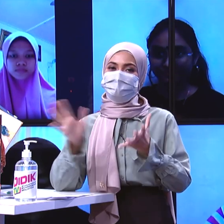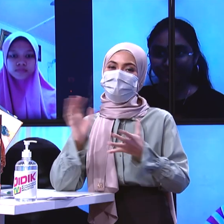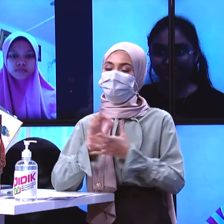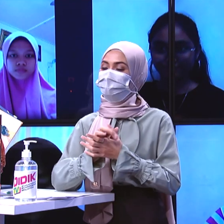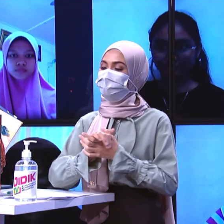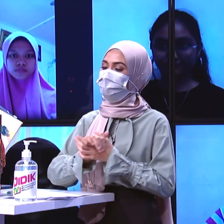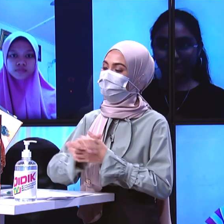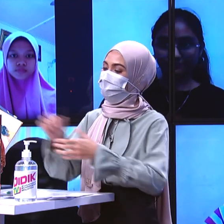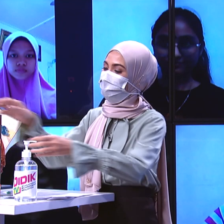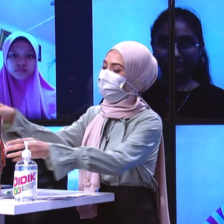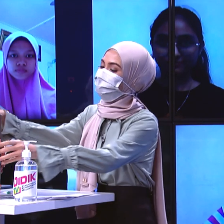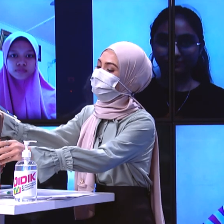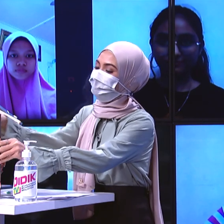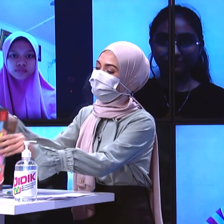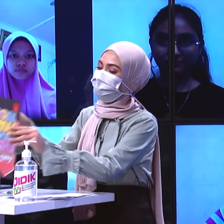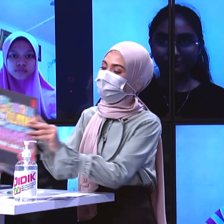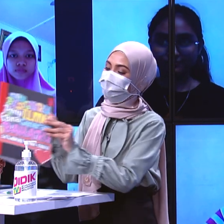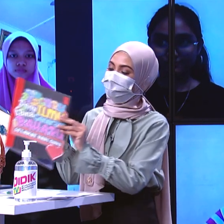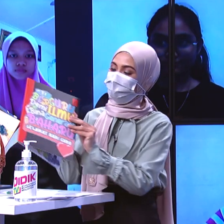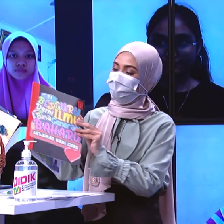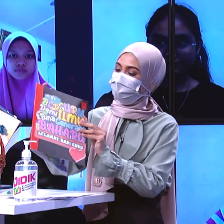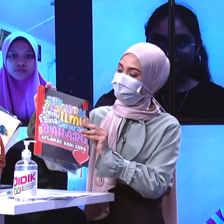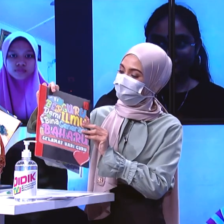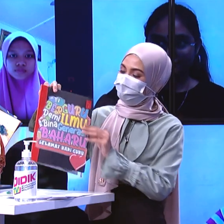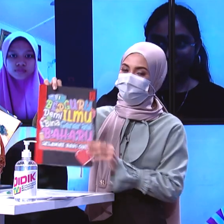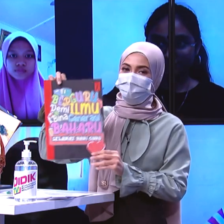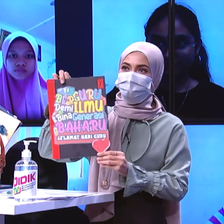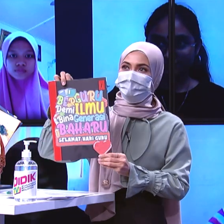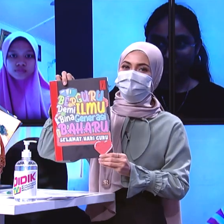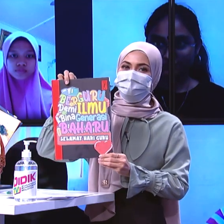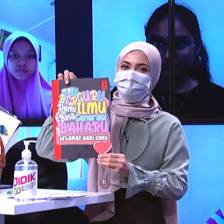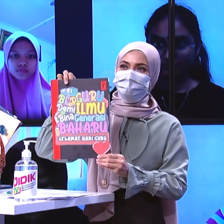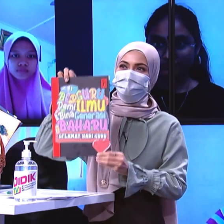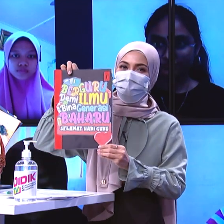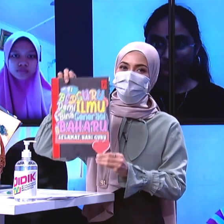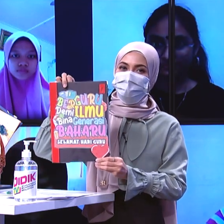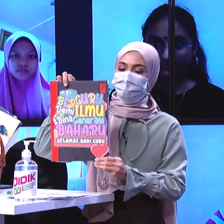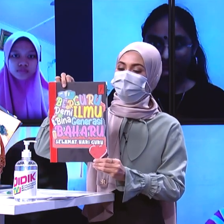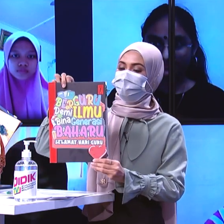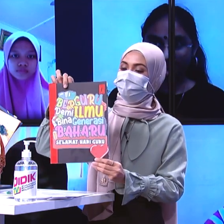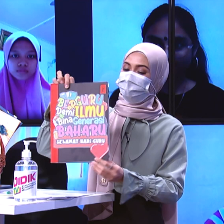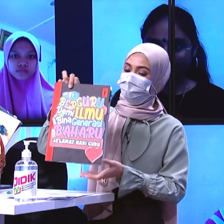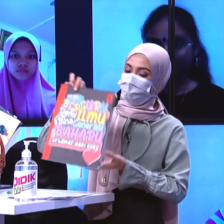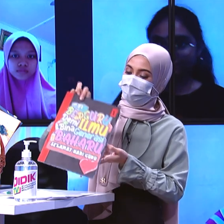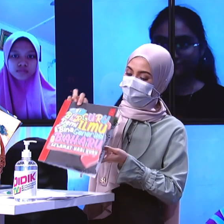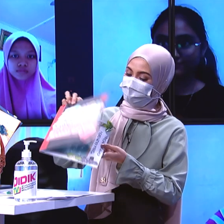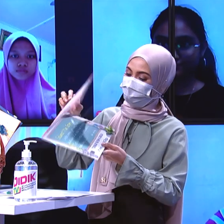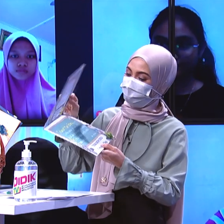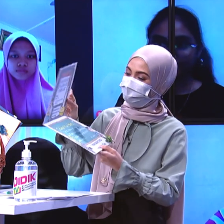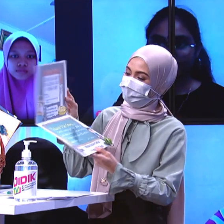kita terima kartu ucapan hashtag Terima Kasih Cikgu inilah salah satu Khan yang kita Trimo sungguh cantik dan kritisi buka lagi tonjok ya